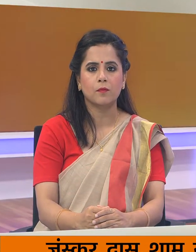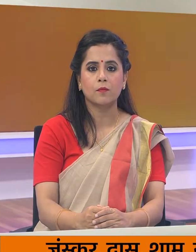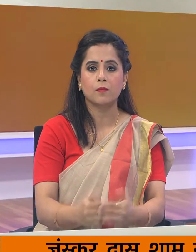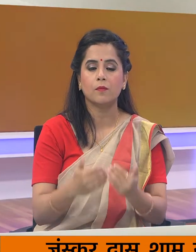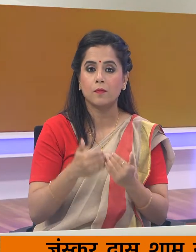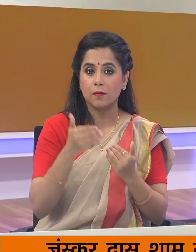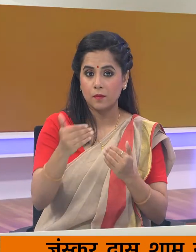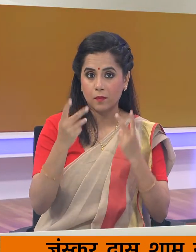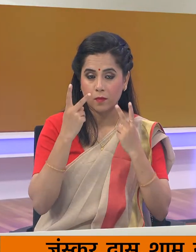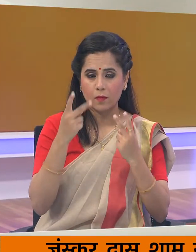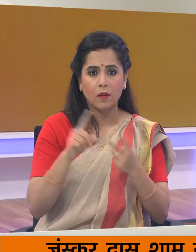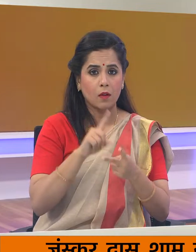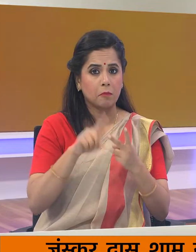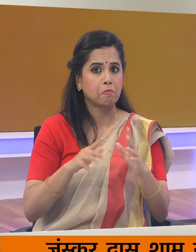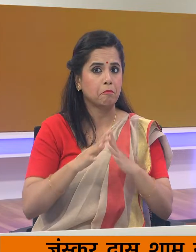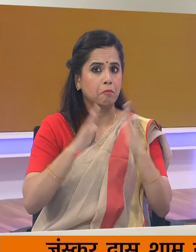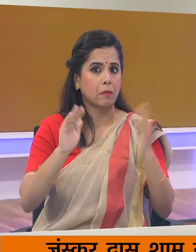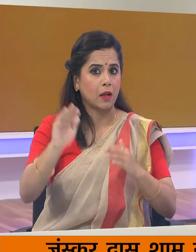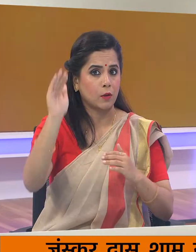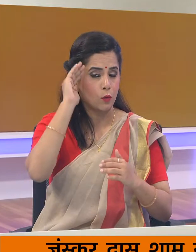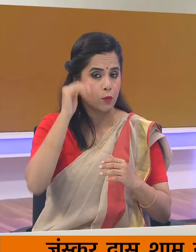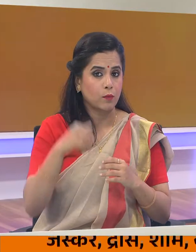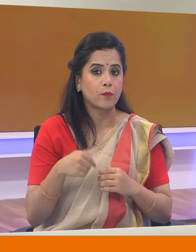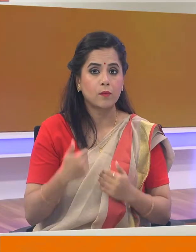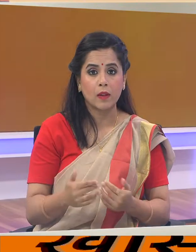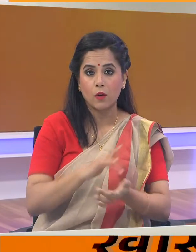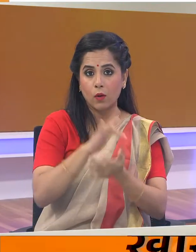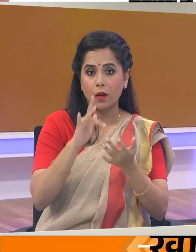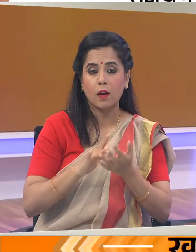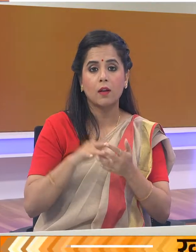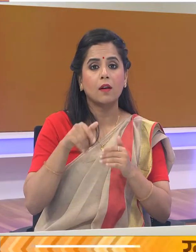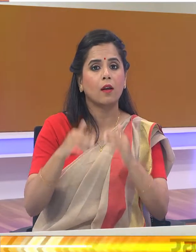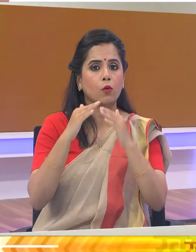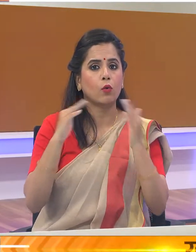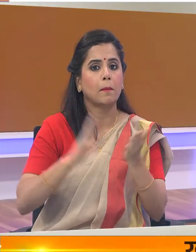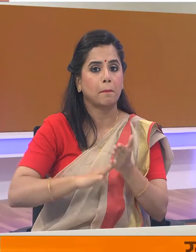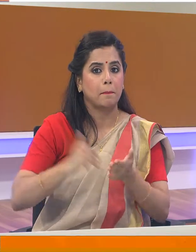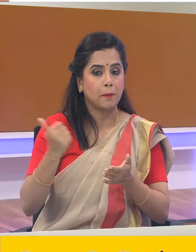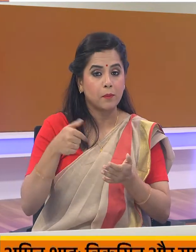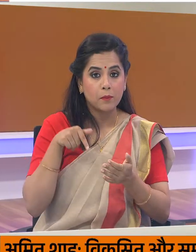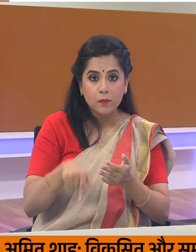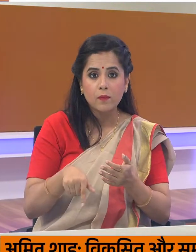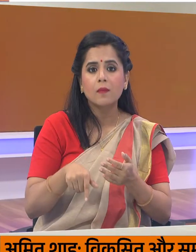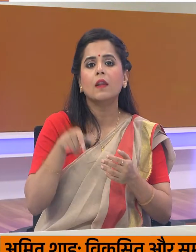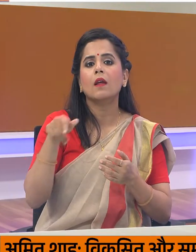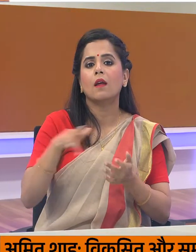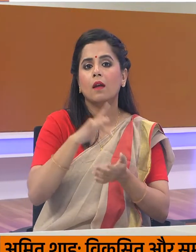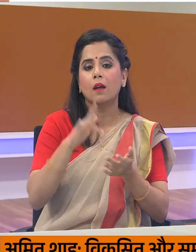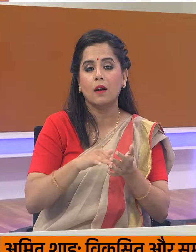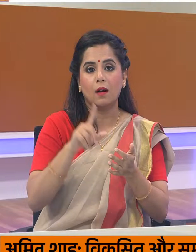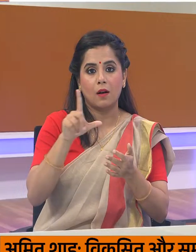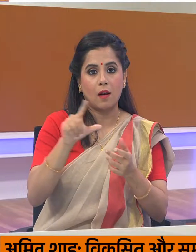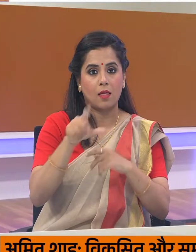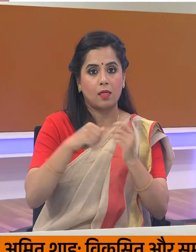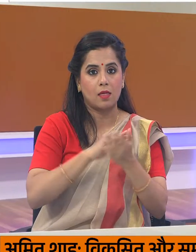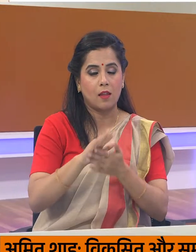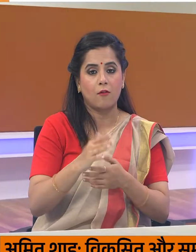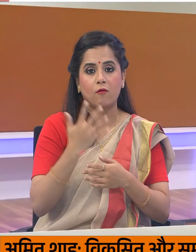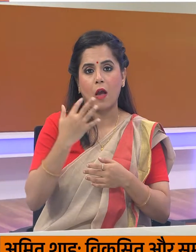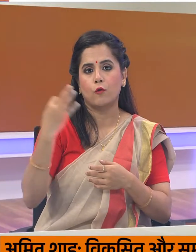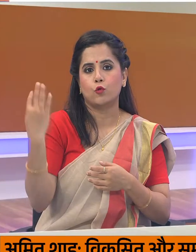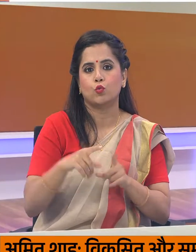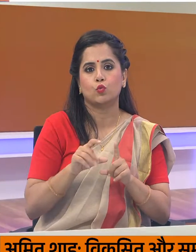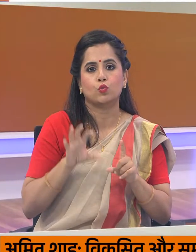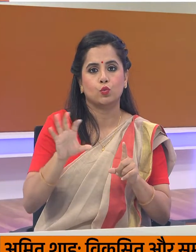और अब दूसरी बड़ी खबर। केंद्रीय गृह मंत्रालय ने केंद्र शासित प्रदेश लद्दाख में 5 नए